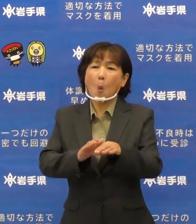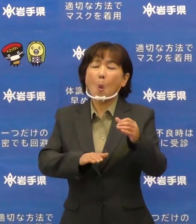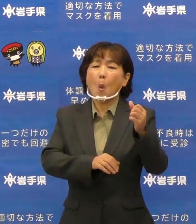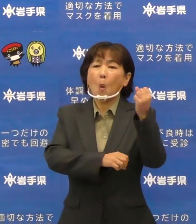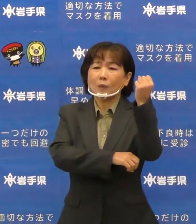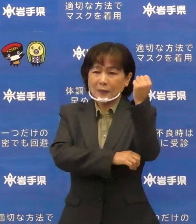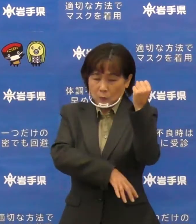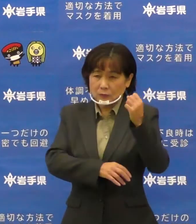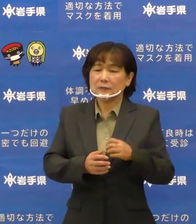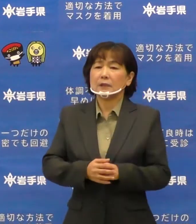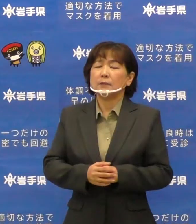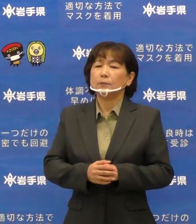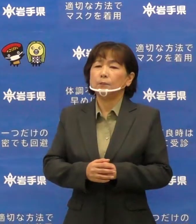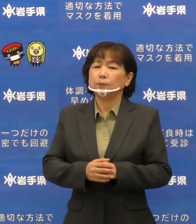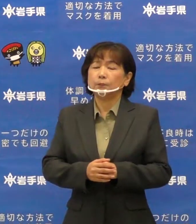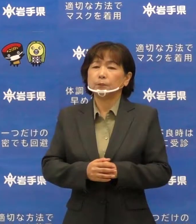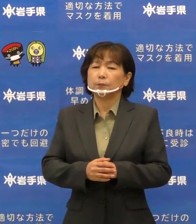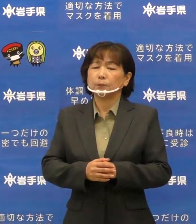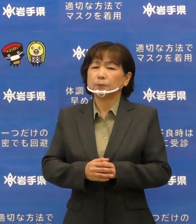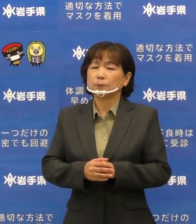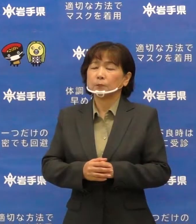国政野党が